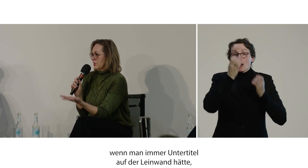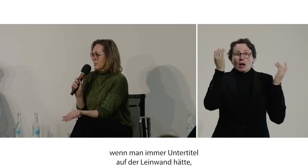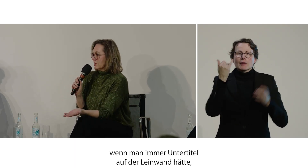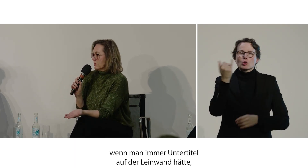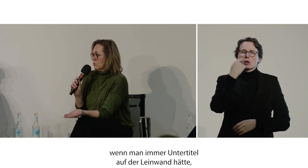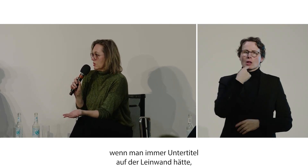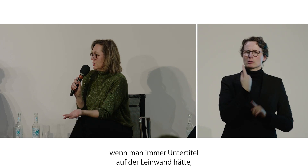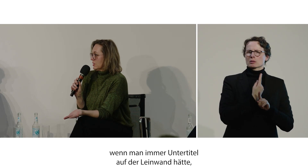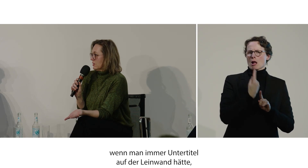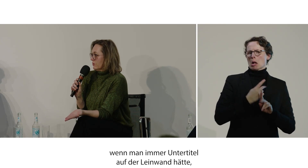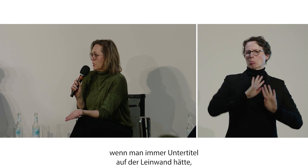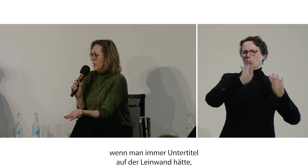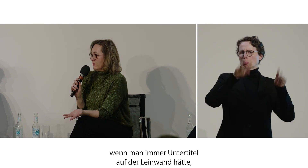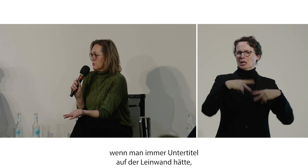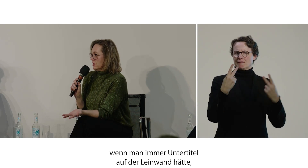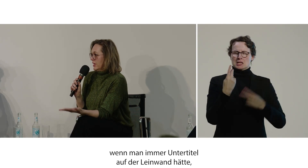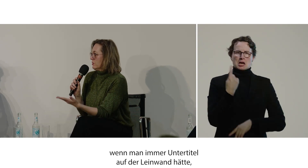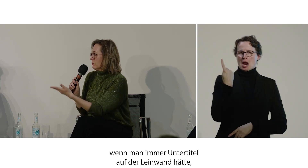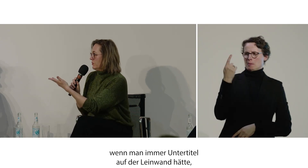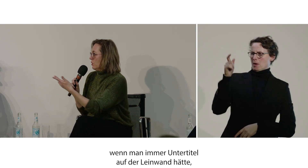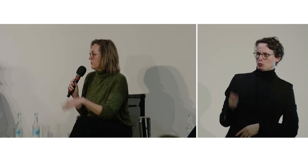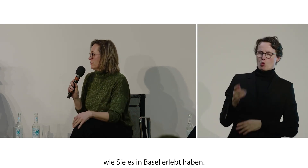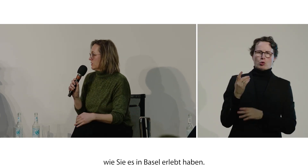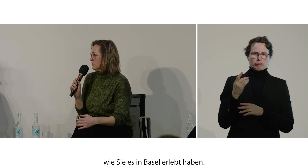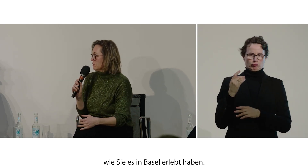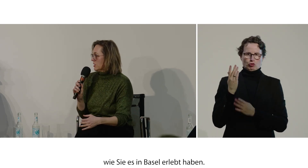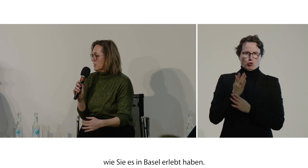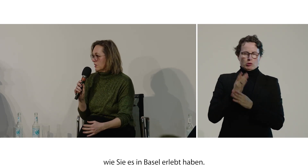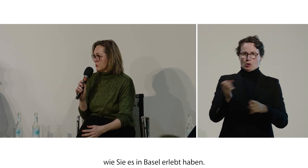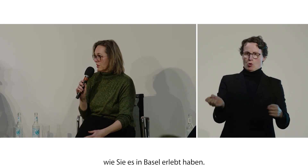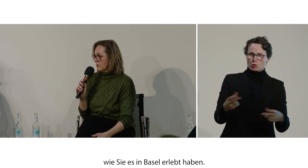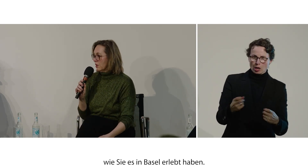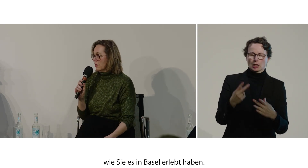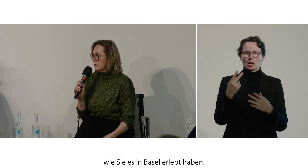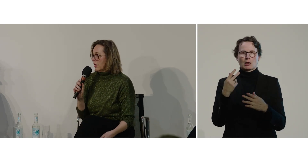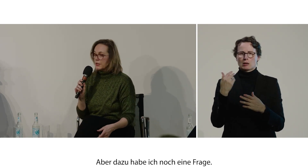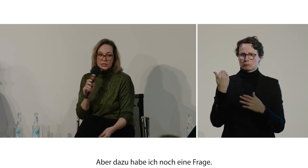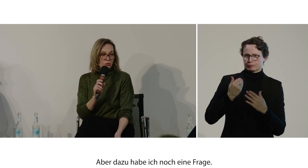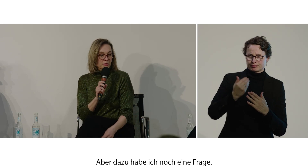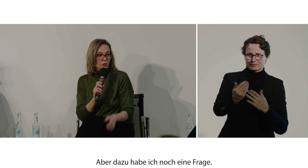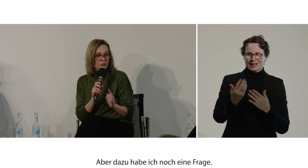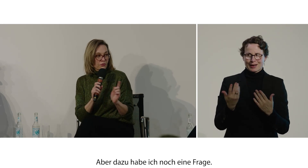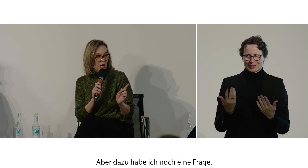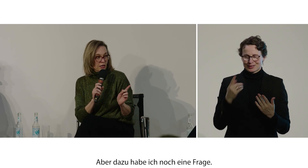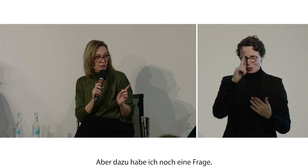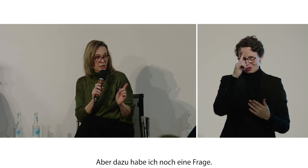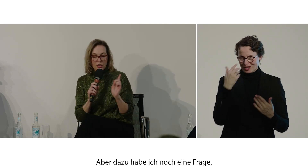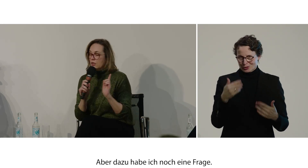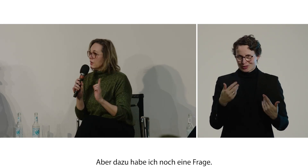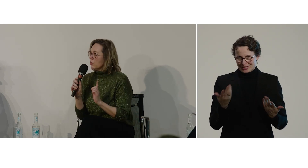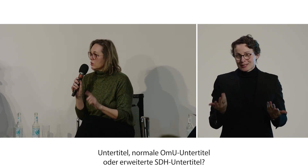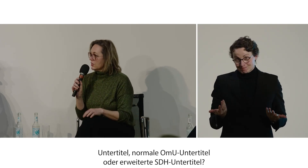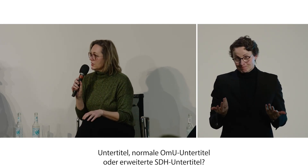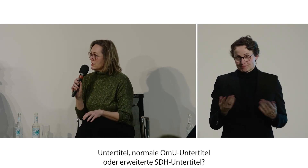super, wenn man die ganzen Untertitel auf der Leinwand hätte und viel öfter, wie sie es in Basel erlebt haben. Aber dazu habe ich noch eine Frage.